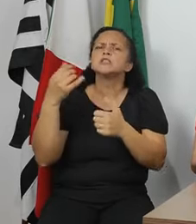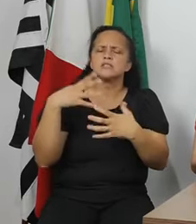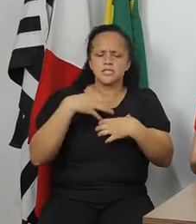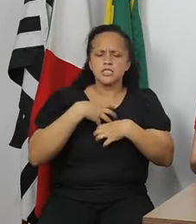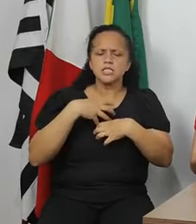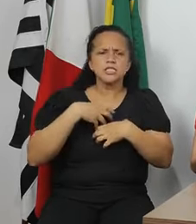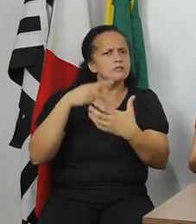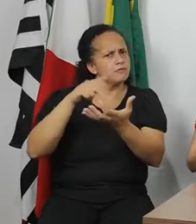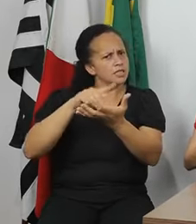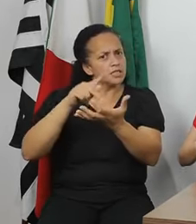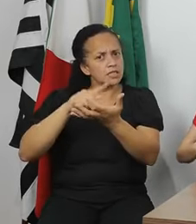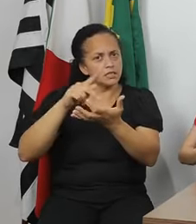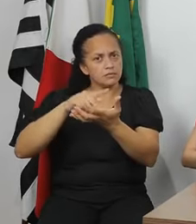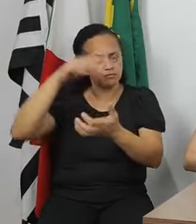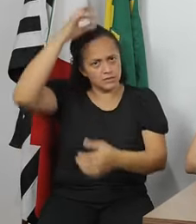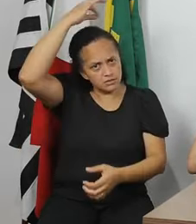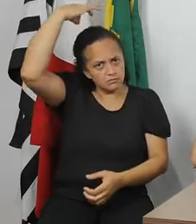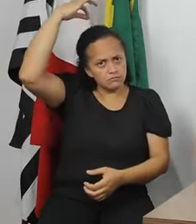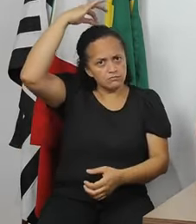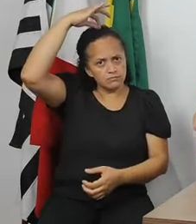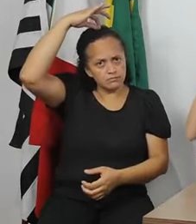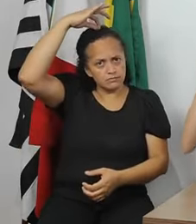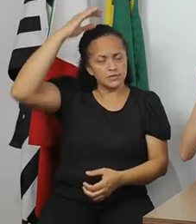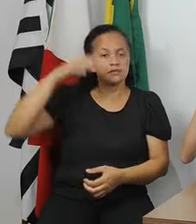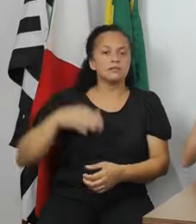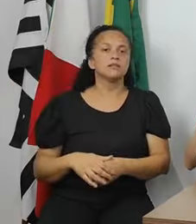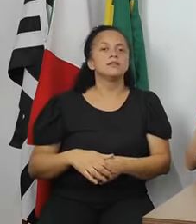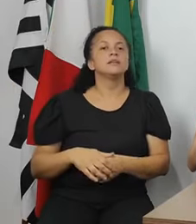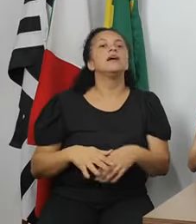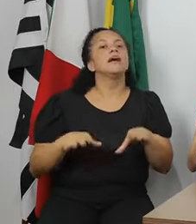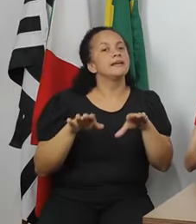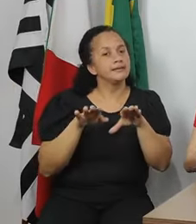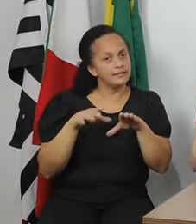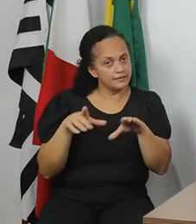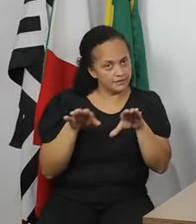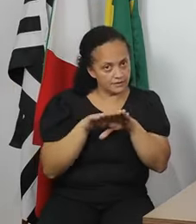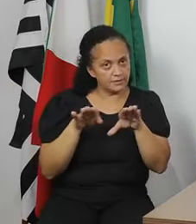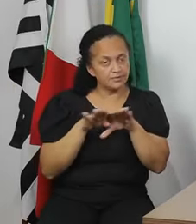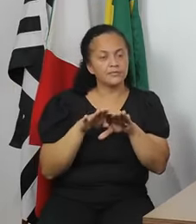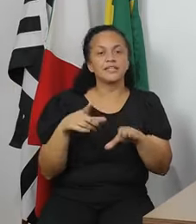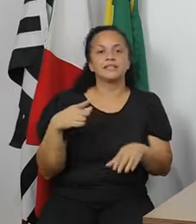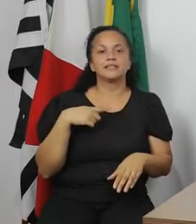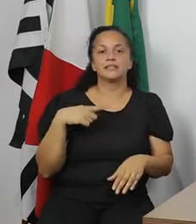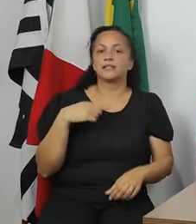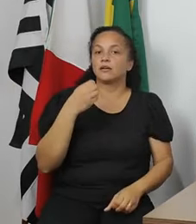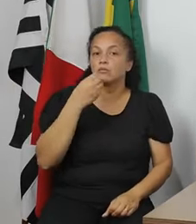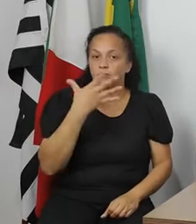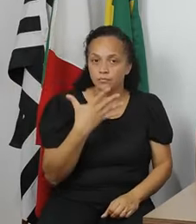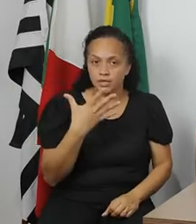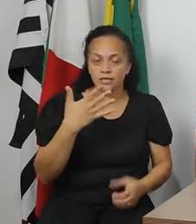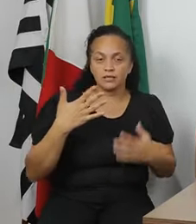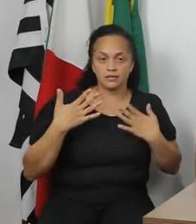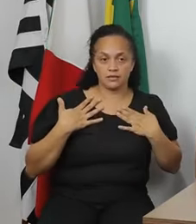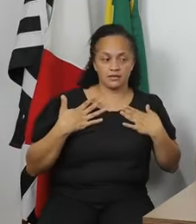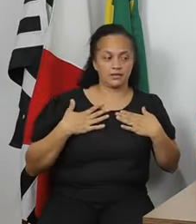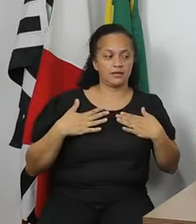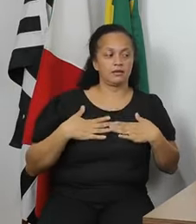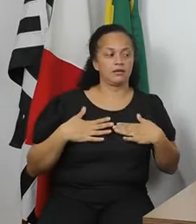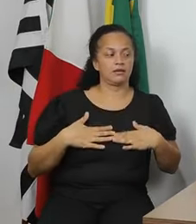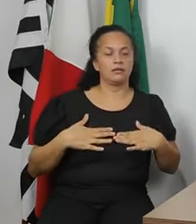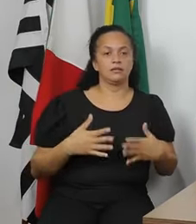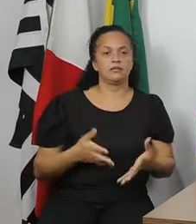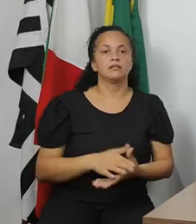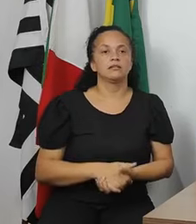Santo. E aí, além de todos esses benefícios espirituais, a gente ainda tem a consequência dos benefícios do